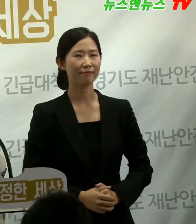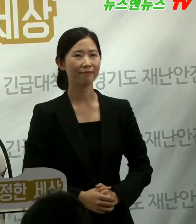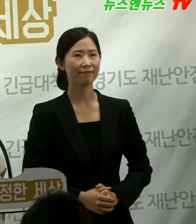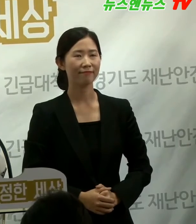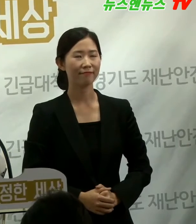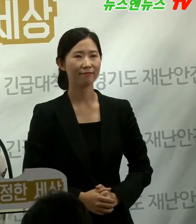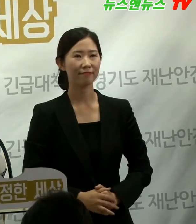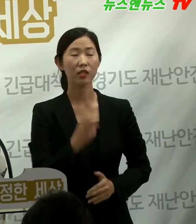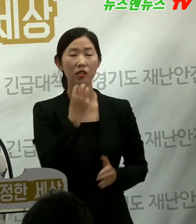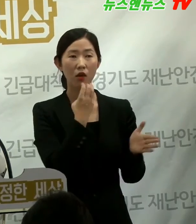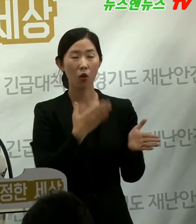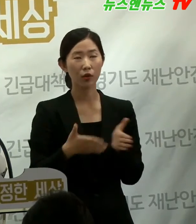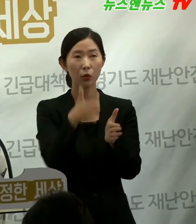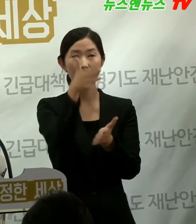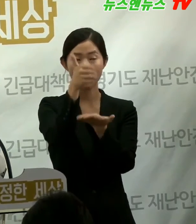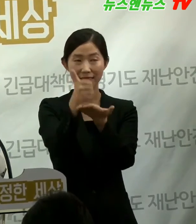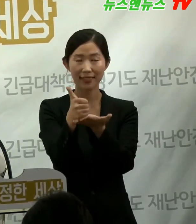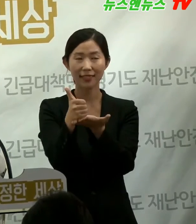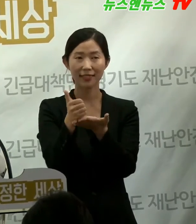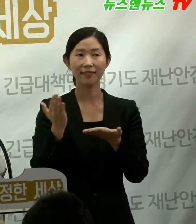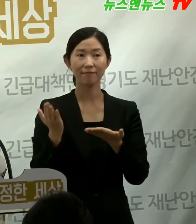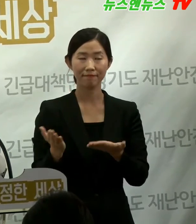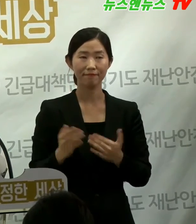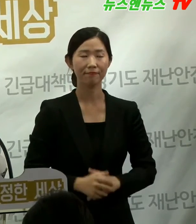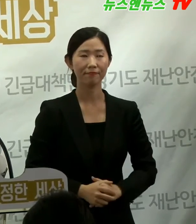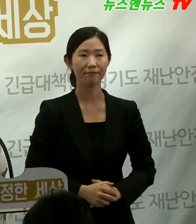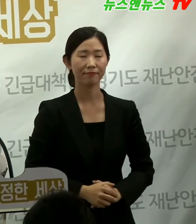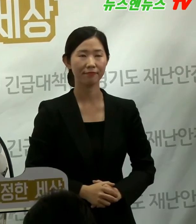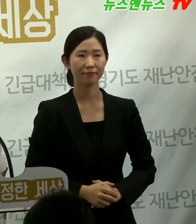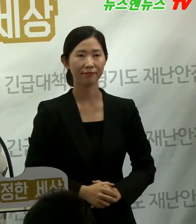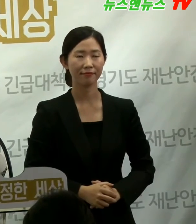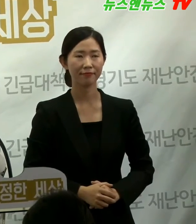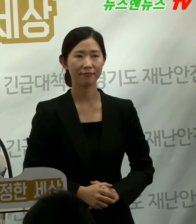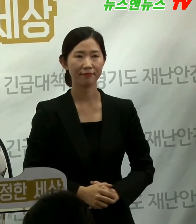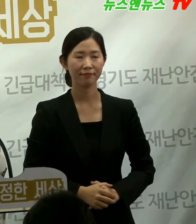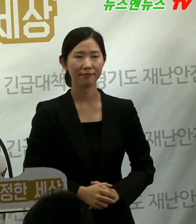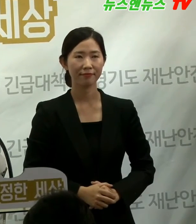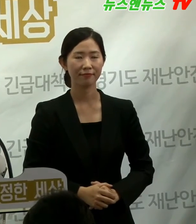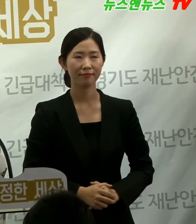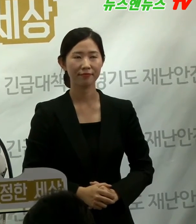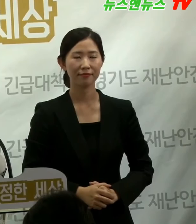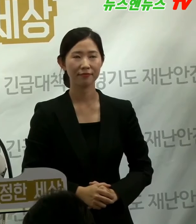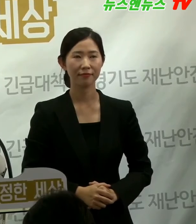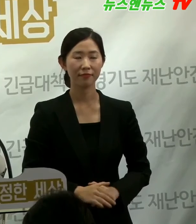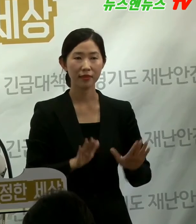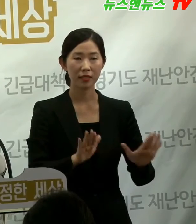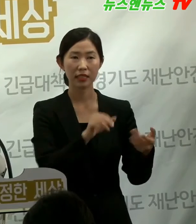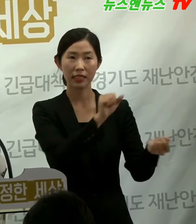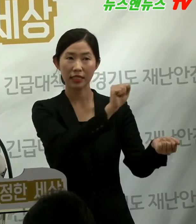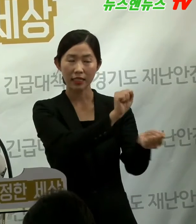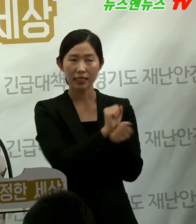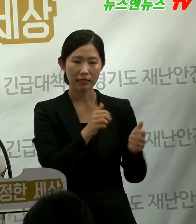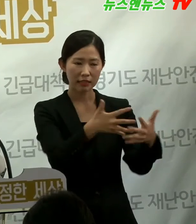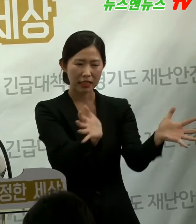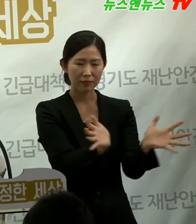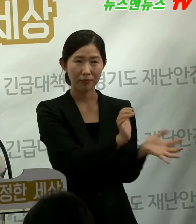그 지사님께서는 저 은혜의강 교회 집단 감염 사태를 보면서 네.